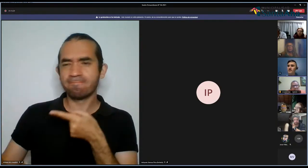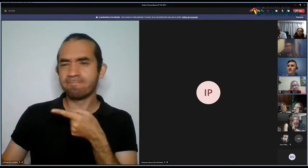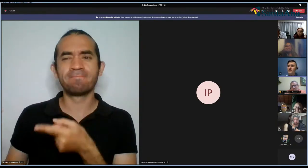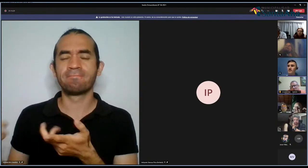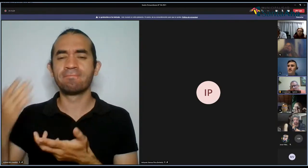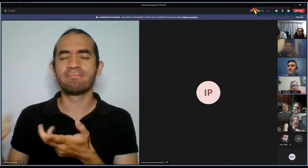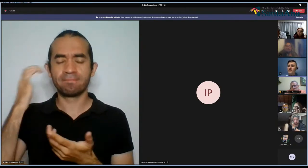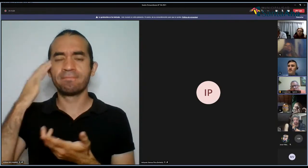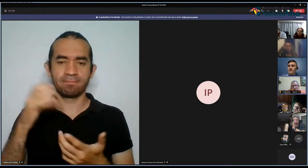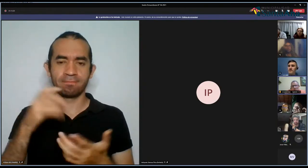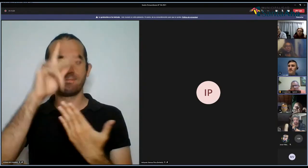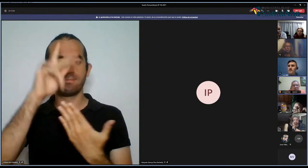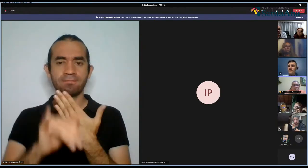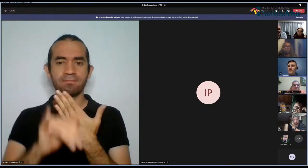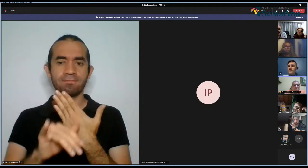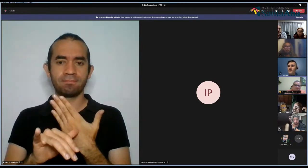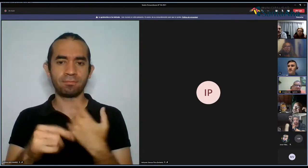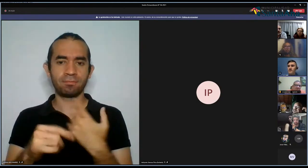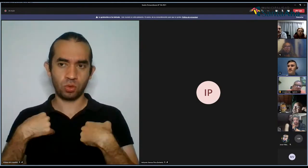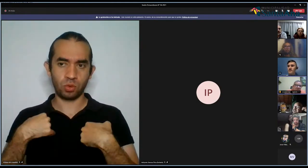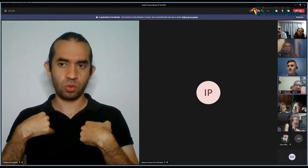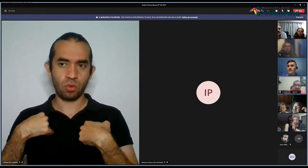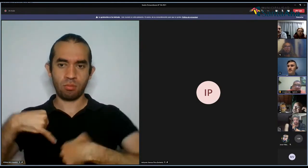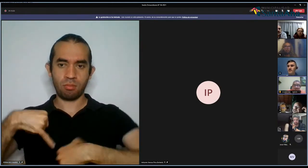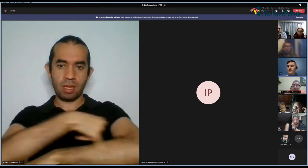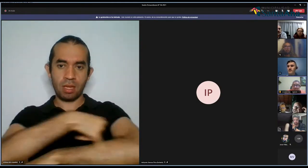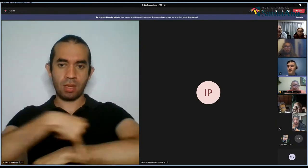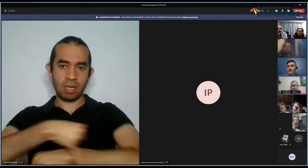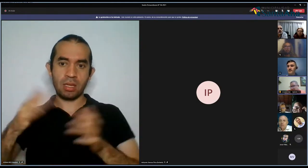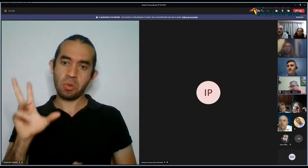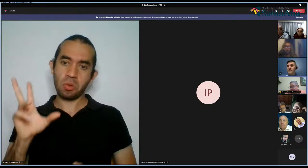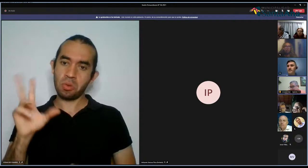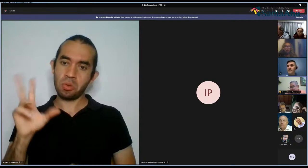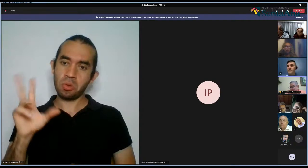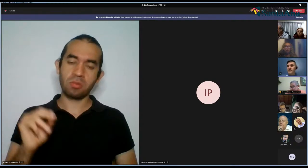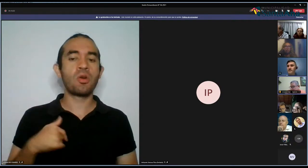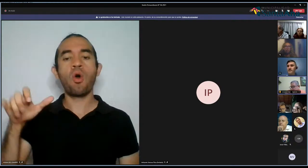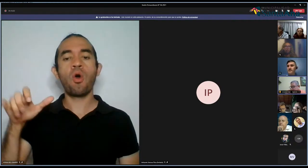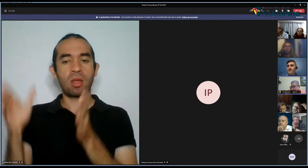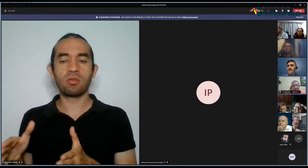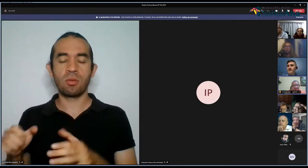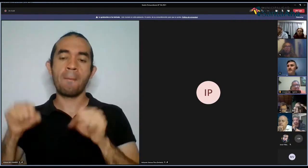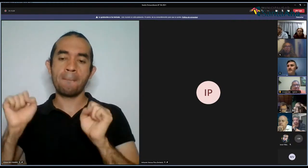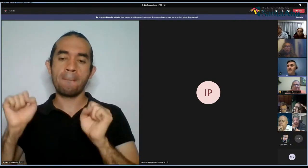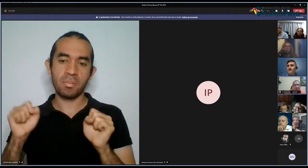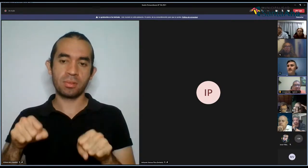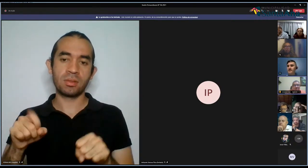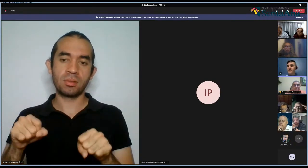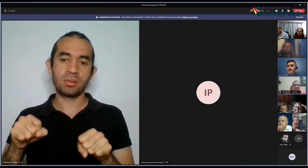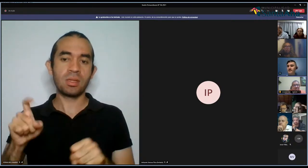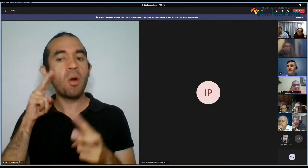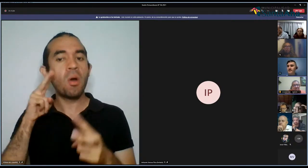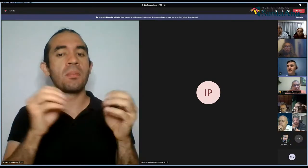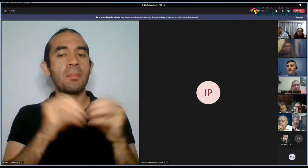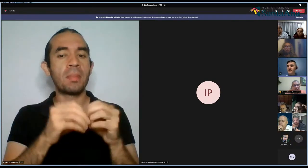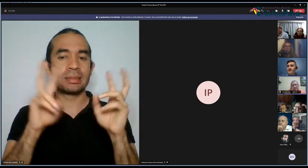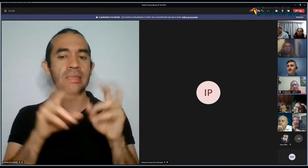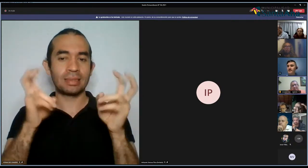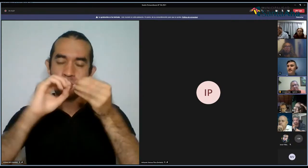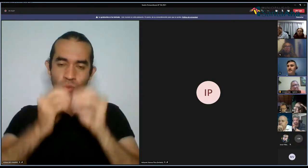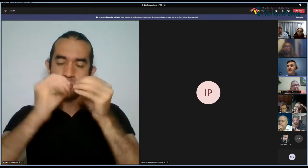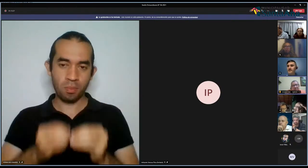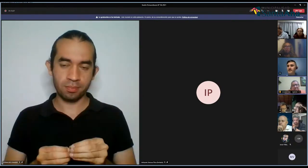proyecto yo no soy ingeniero soy contador y posiblemente sí sí debería ser un poco más de números entonces